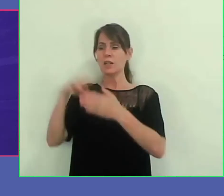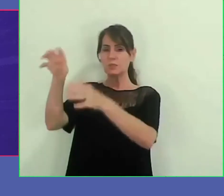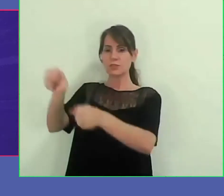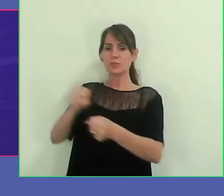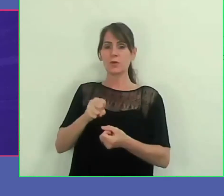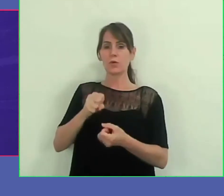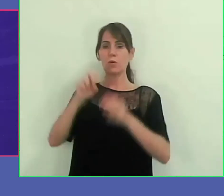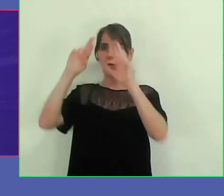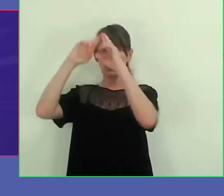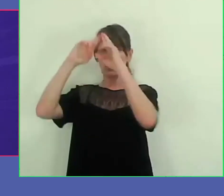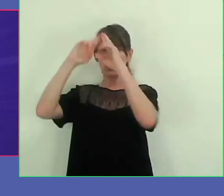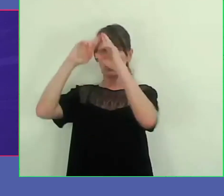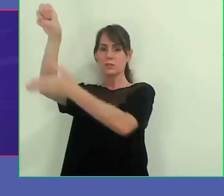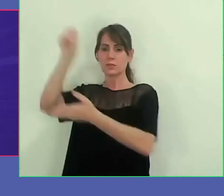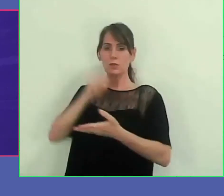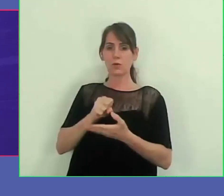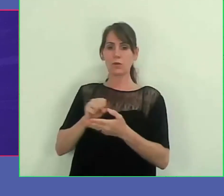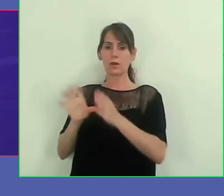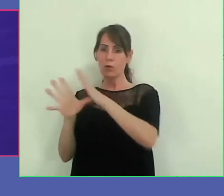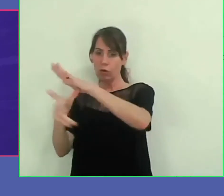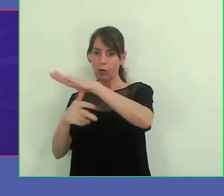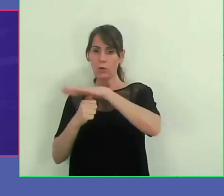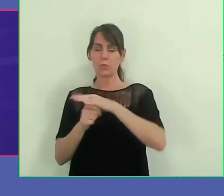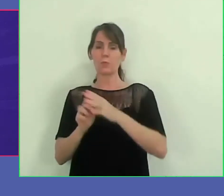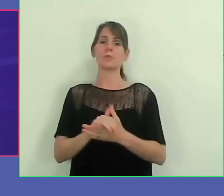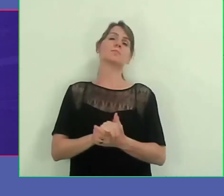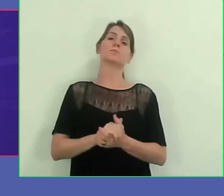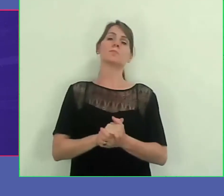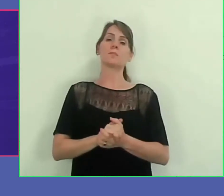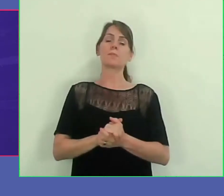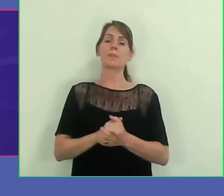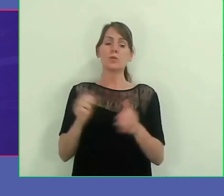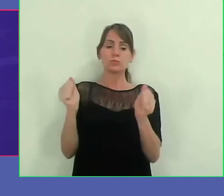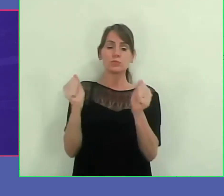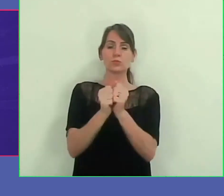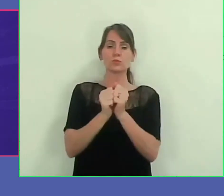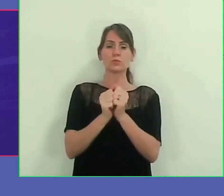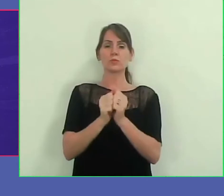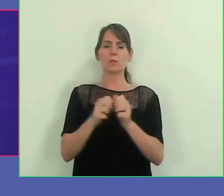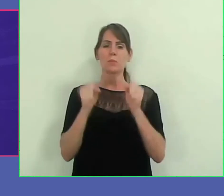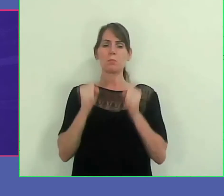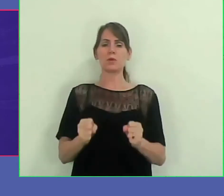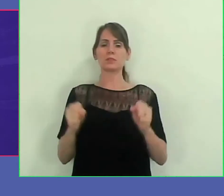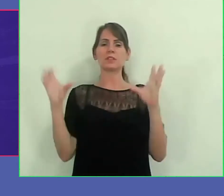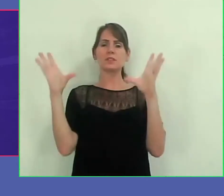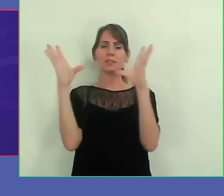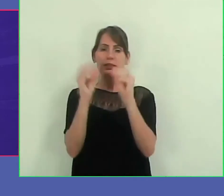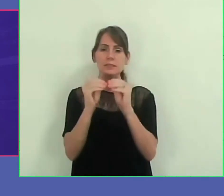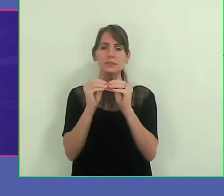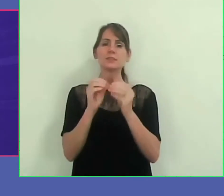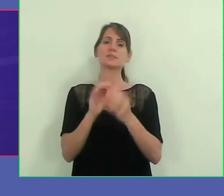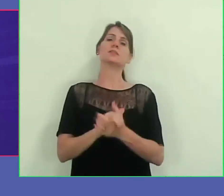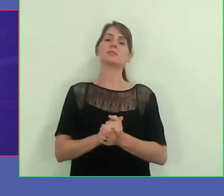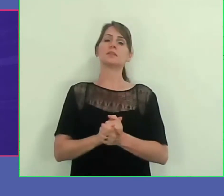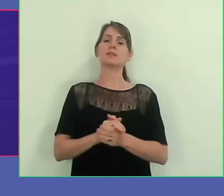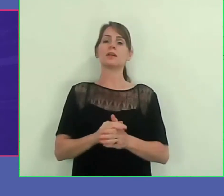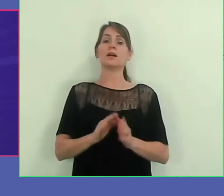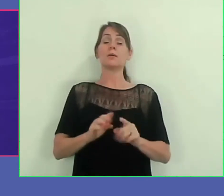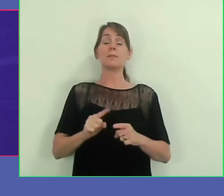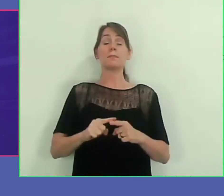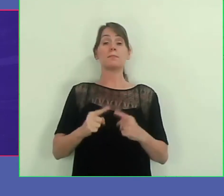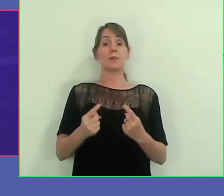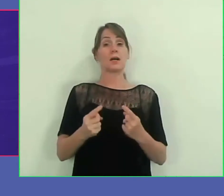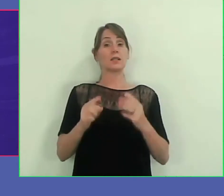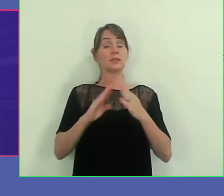na autoridade das trevas, no poder das trevas. Mas, queridos irmãos, a igreja,